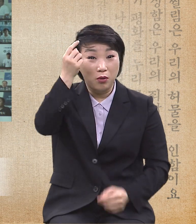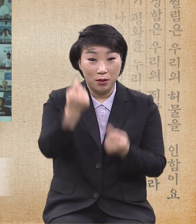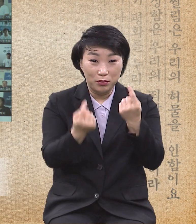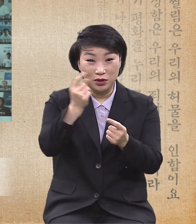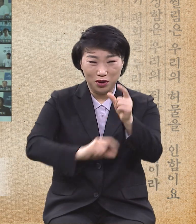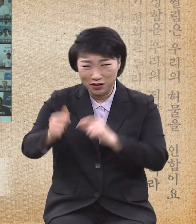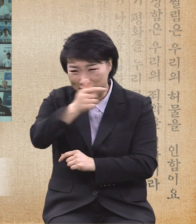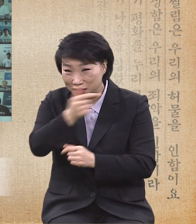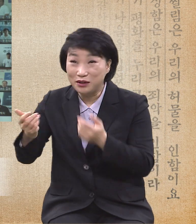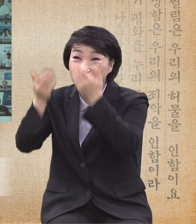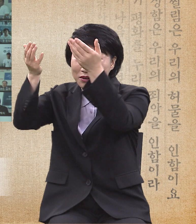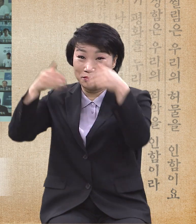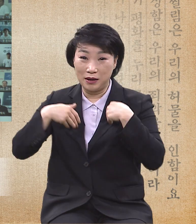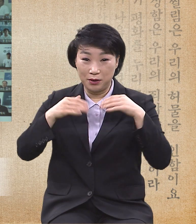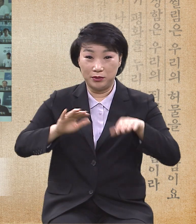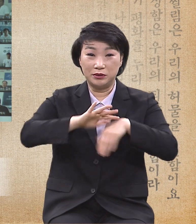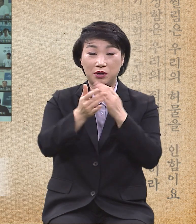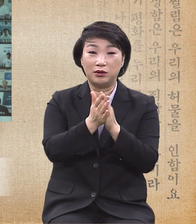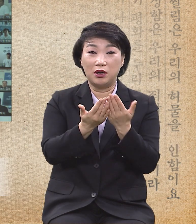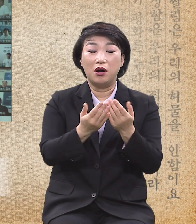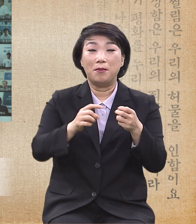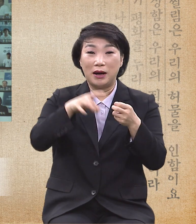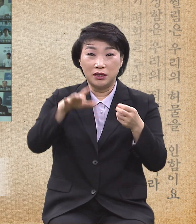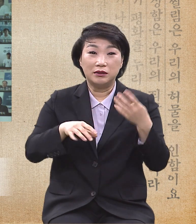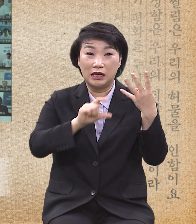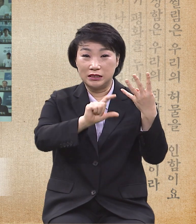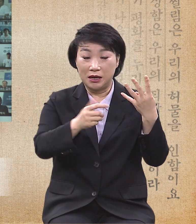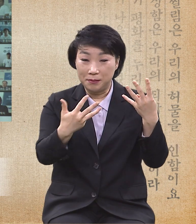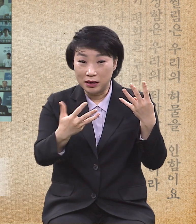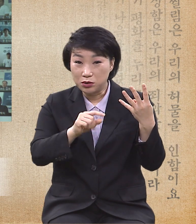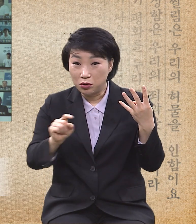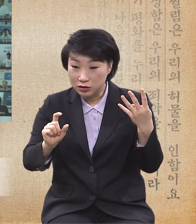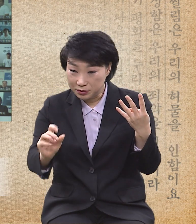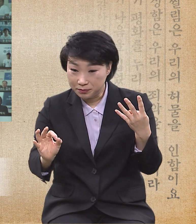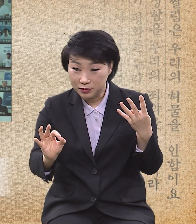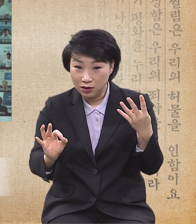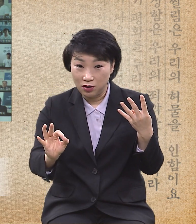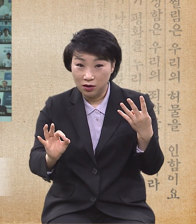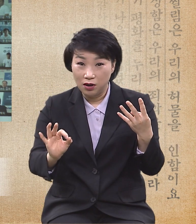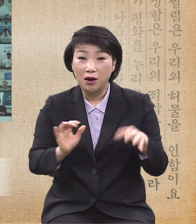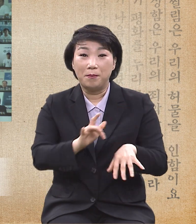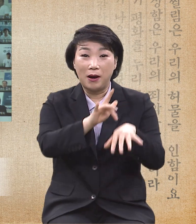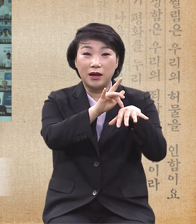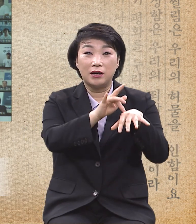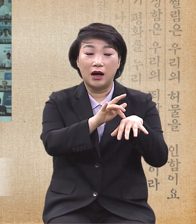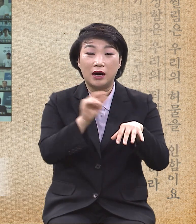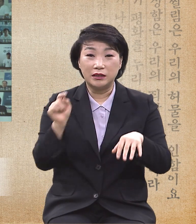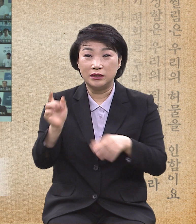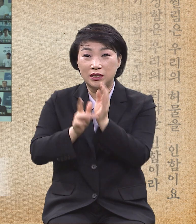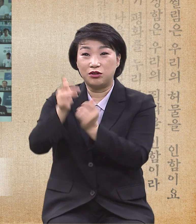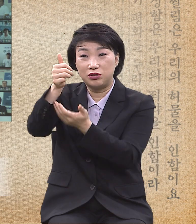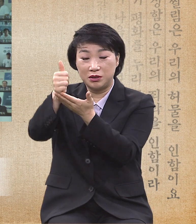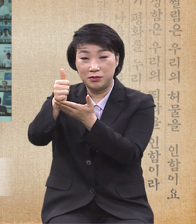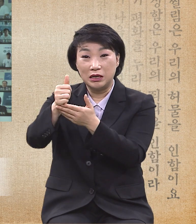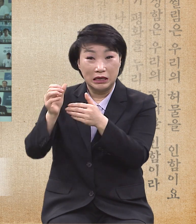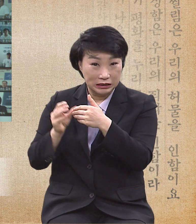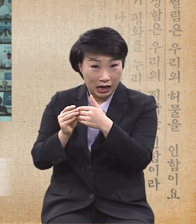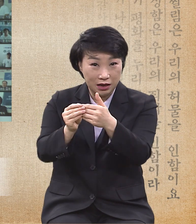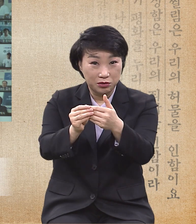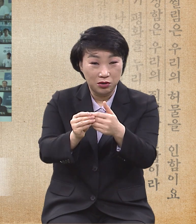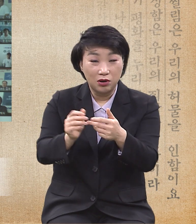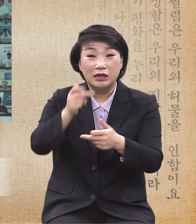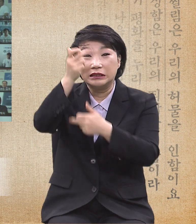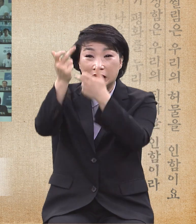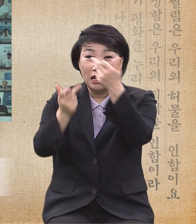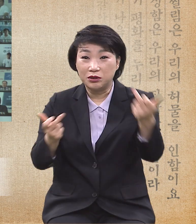영광보다. 본문 마태복음 4장 8절 10절에 마귀가 또 예수를 데리고